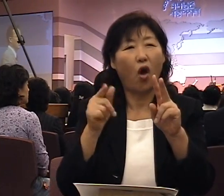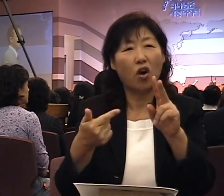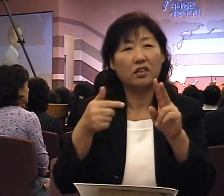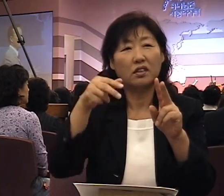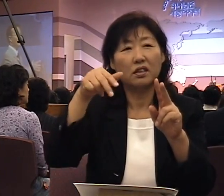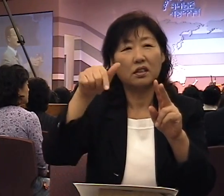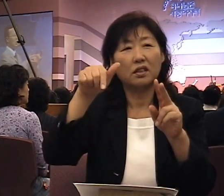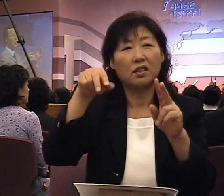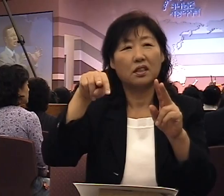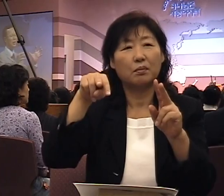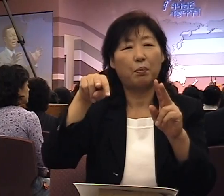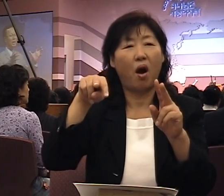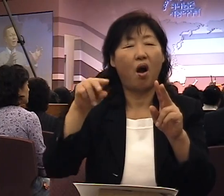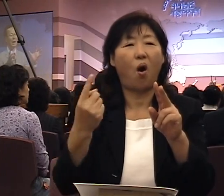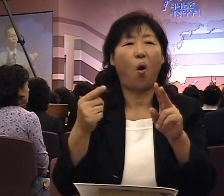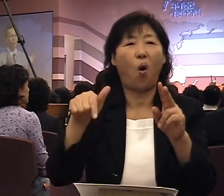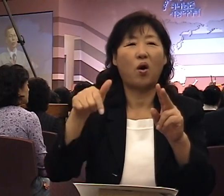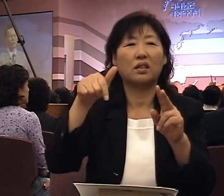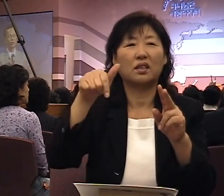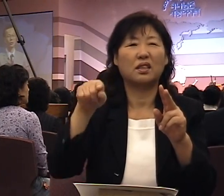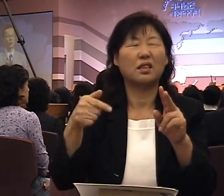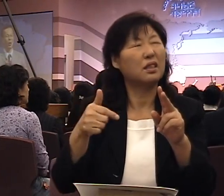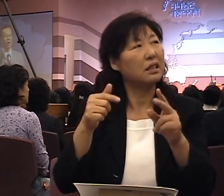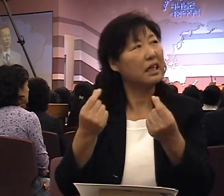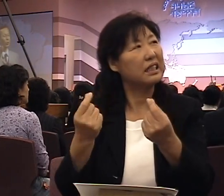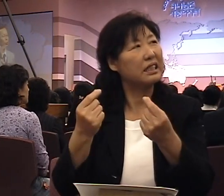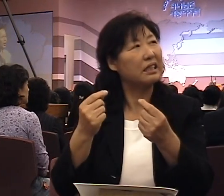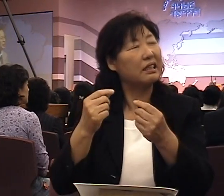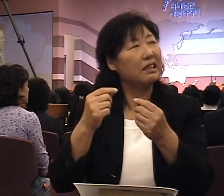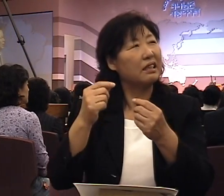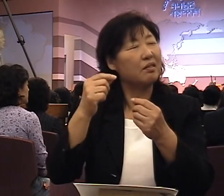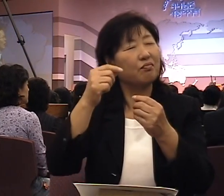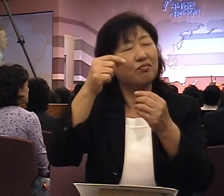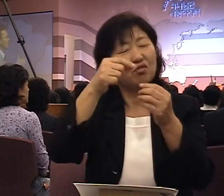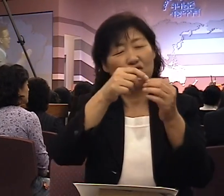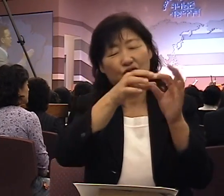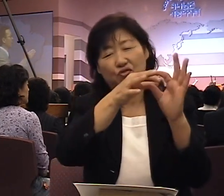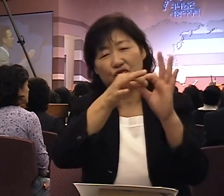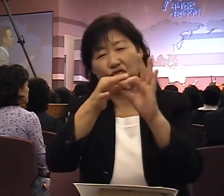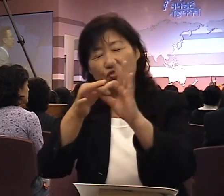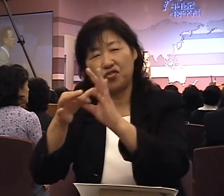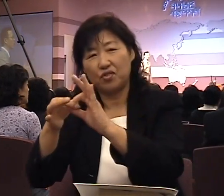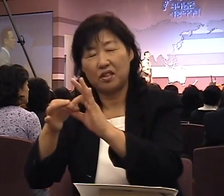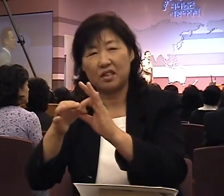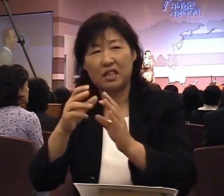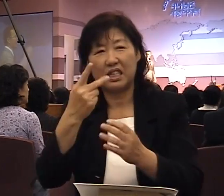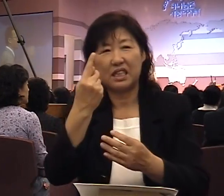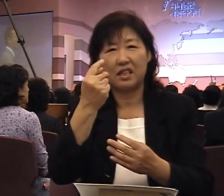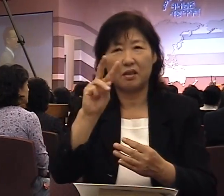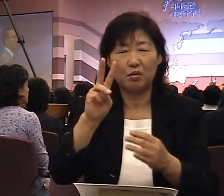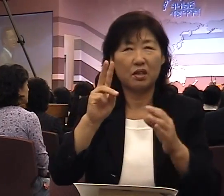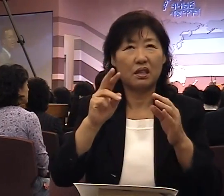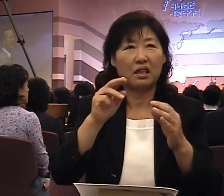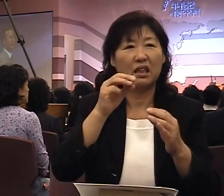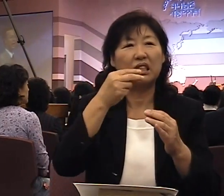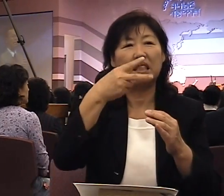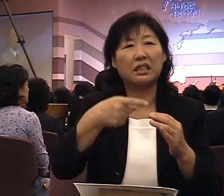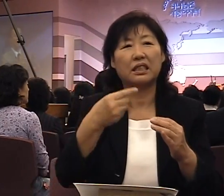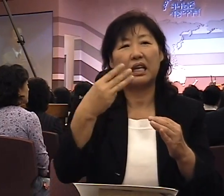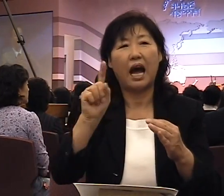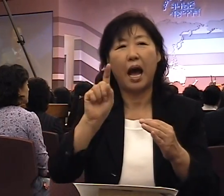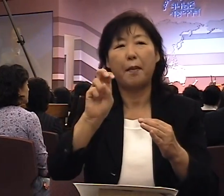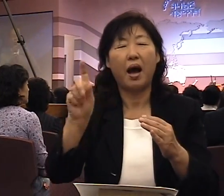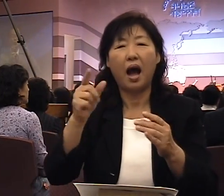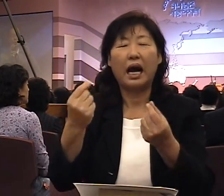말씀입니다. 모든 성경은 하나님의 감동으로 된 것으로 교훈과 책망과 바르게 함과 의로 교육하기에 유익하니 이는